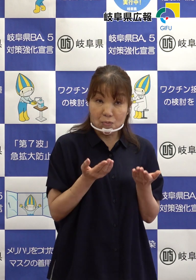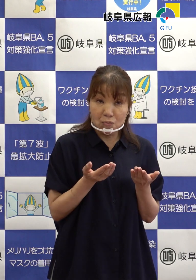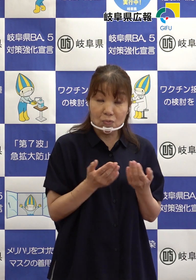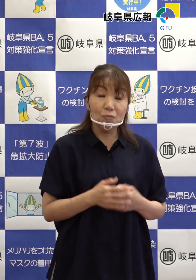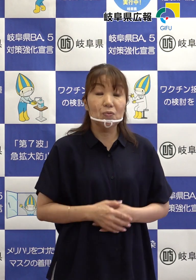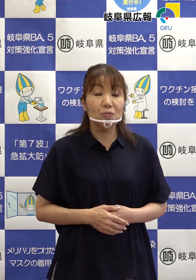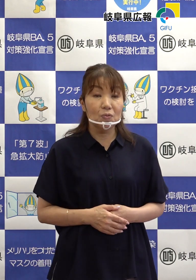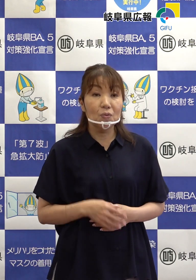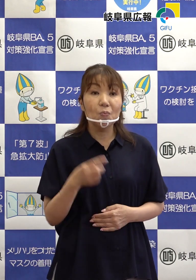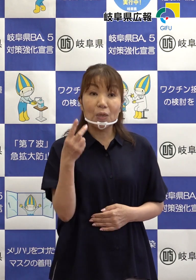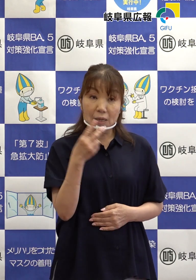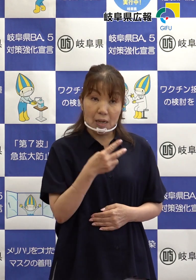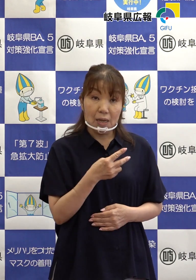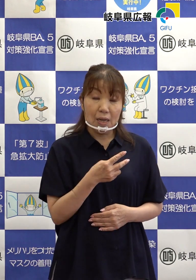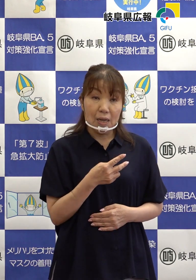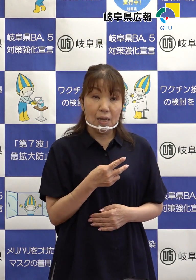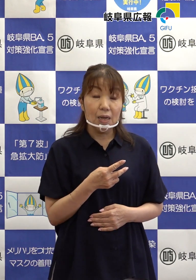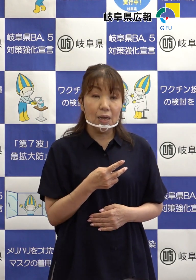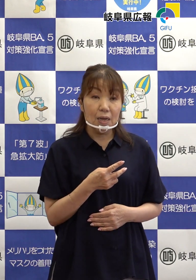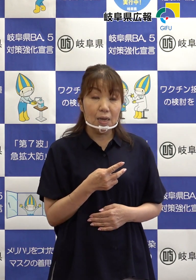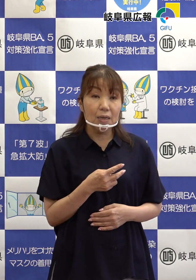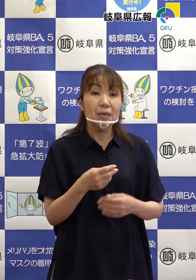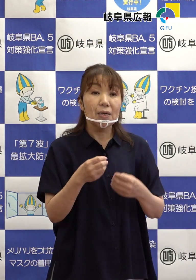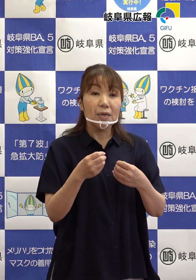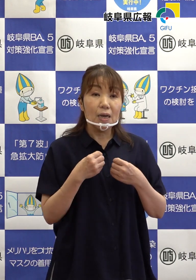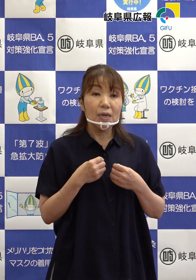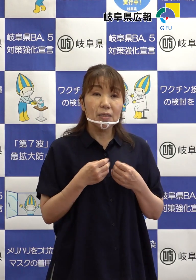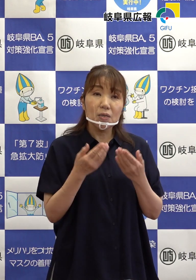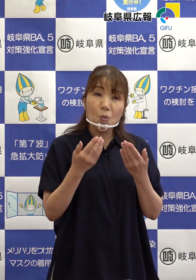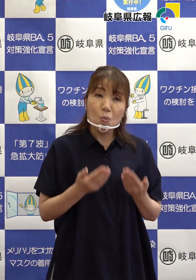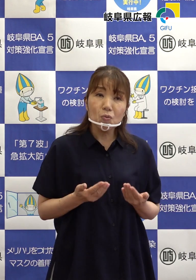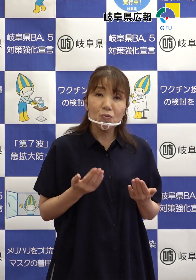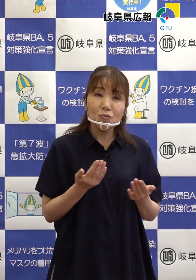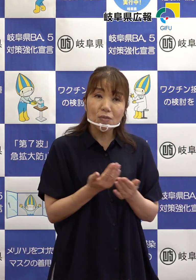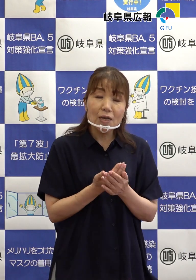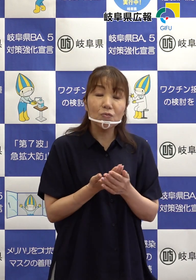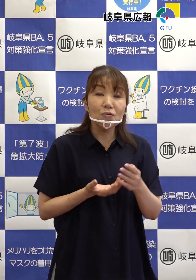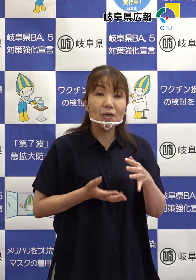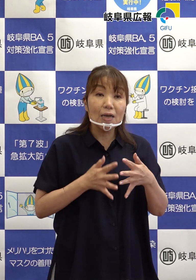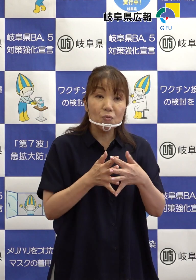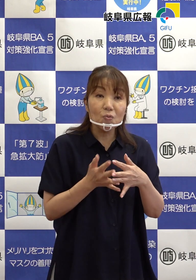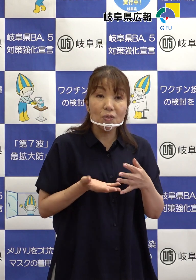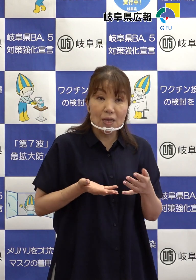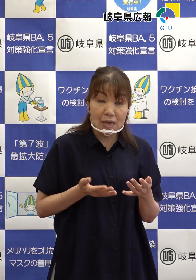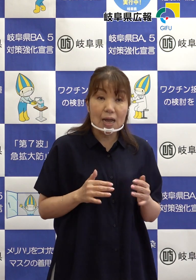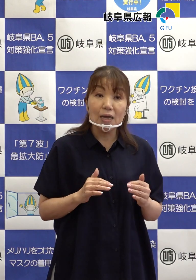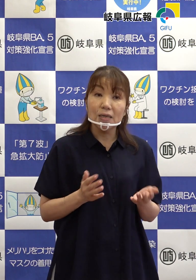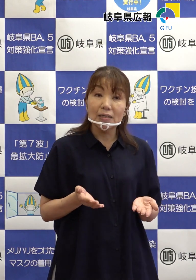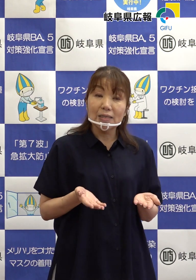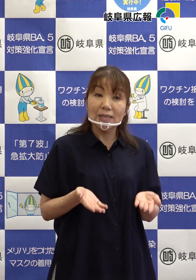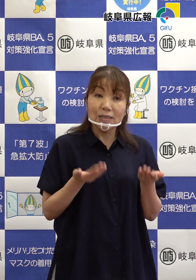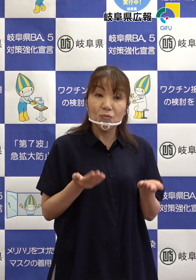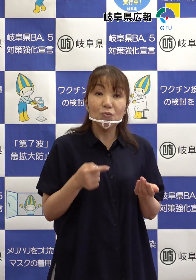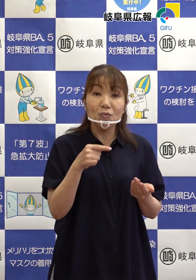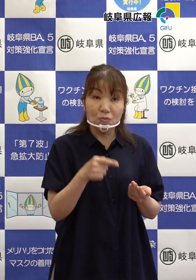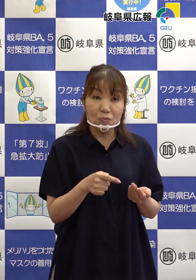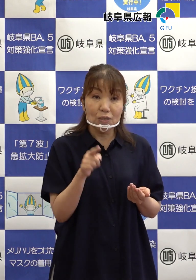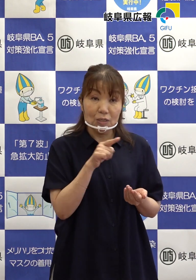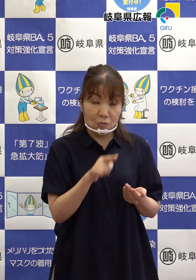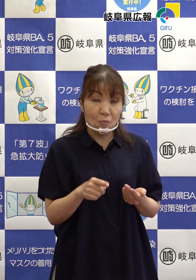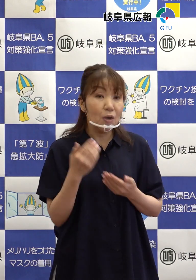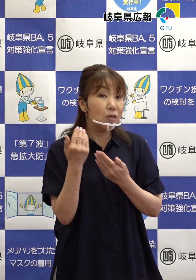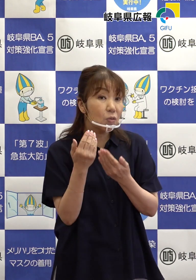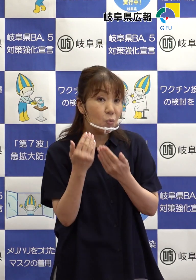ますそれからはい宿でない方もまあ40歳未満の妖精車もちろん聞き取りをするわけでありますけど